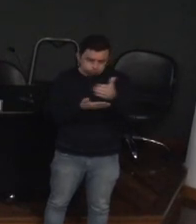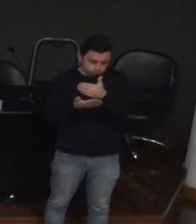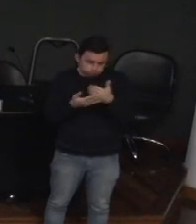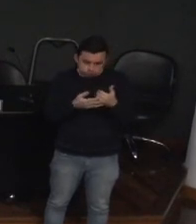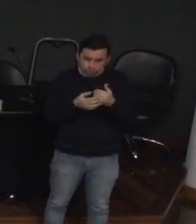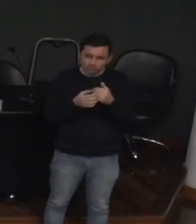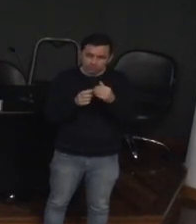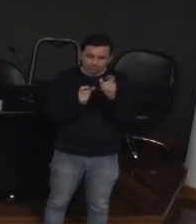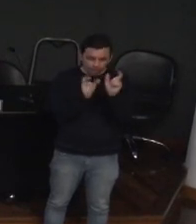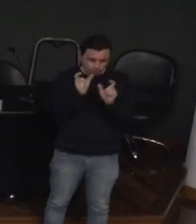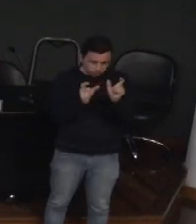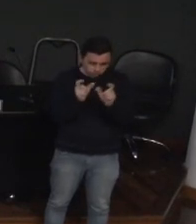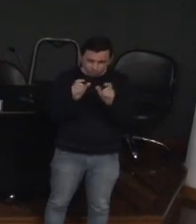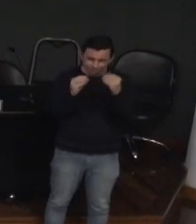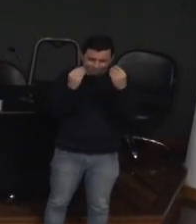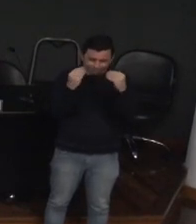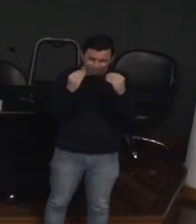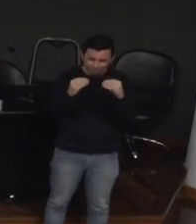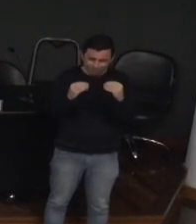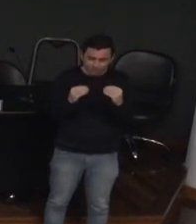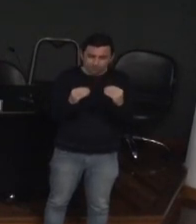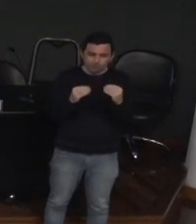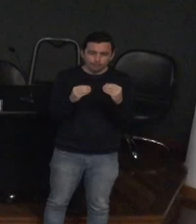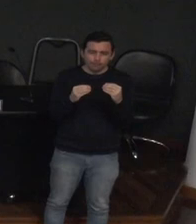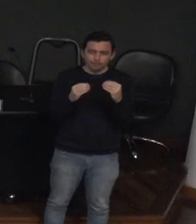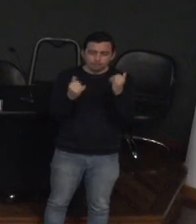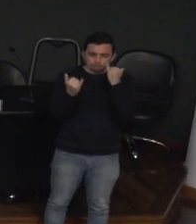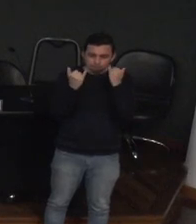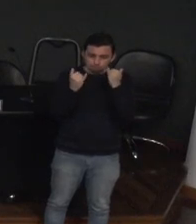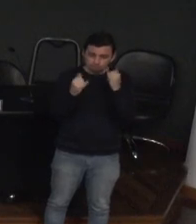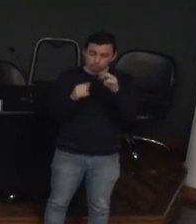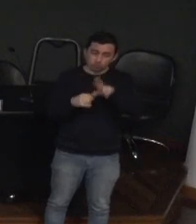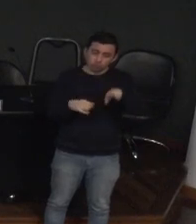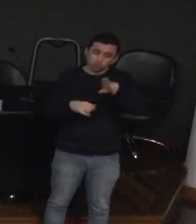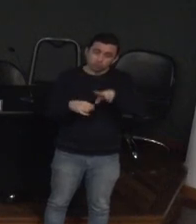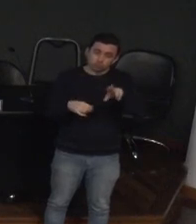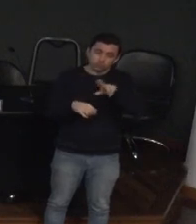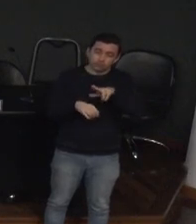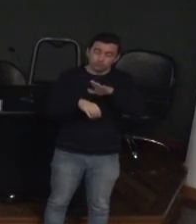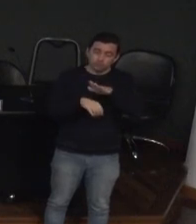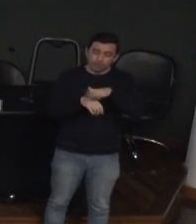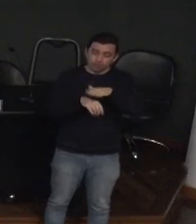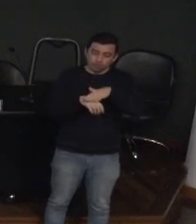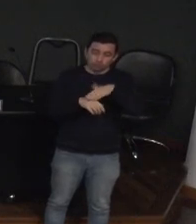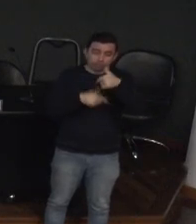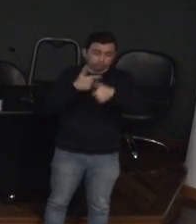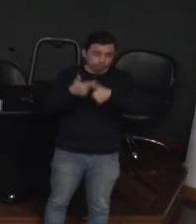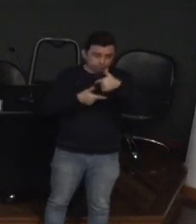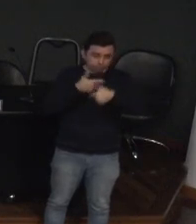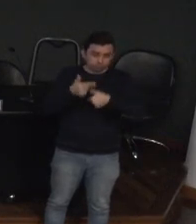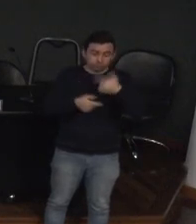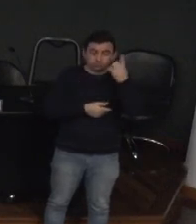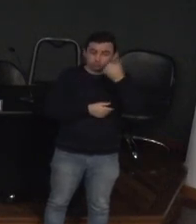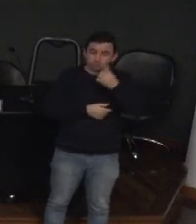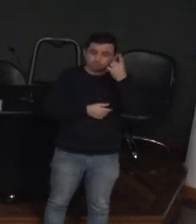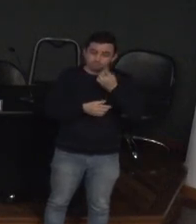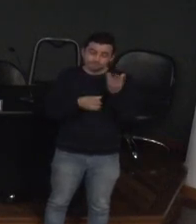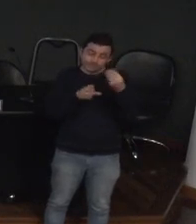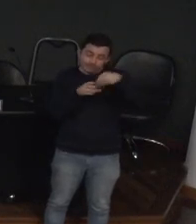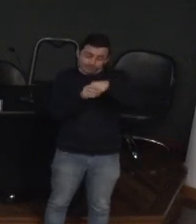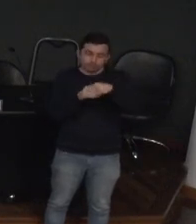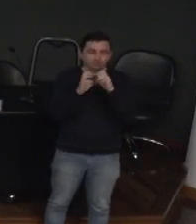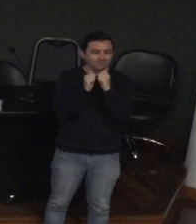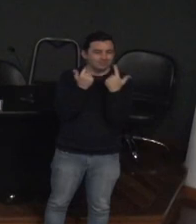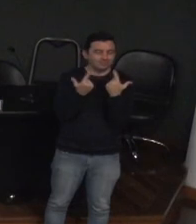e essa captação de dado, de alguma forma, é utilizada para o exercício funcional do deputado internamente na